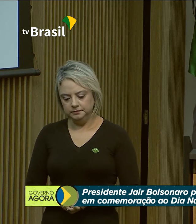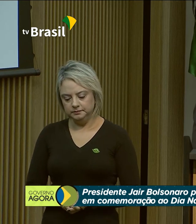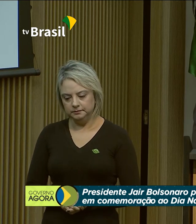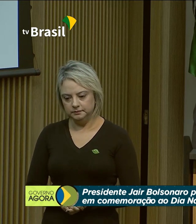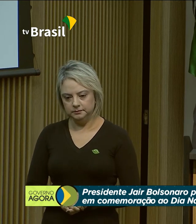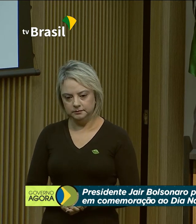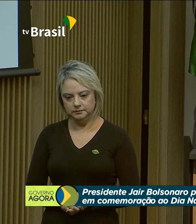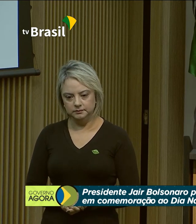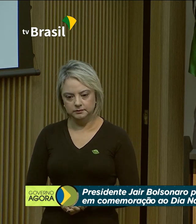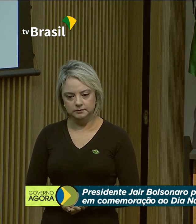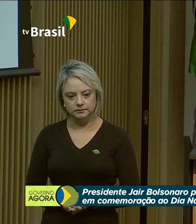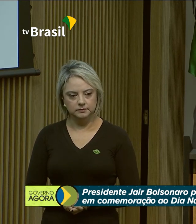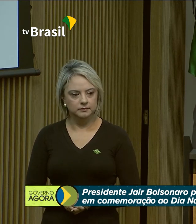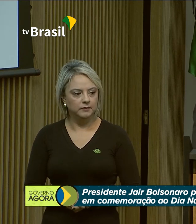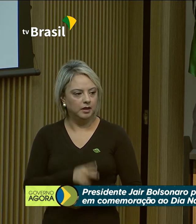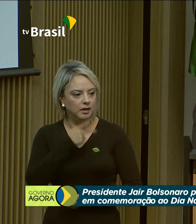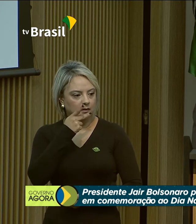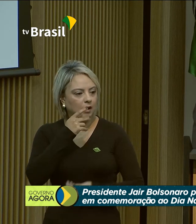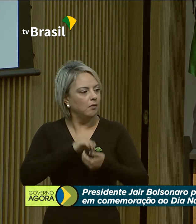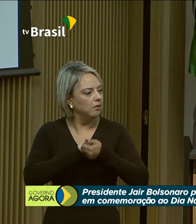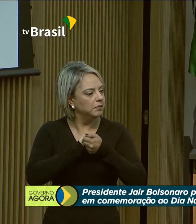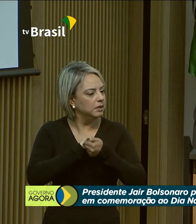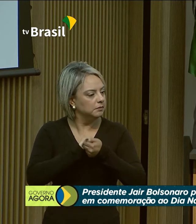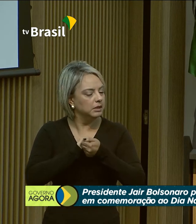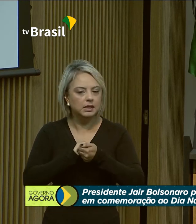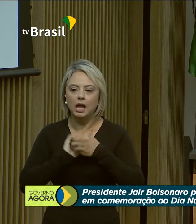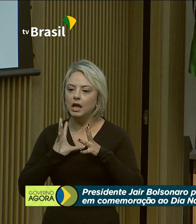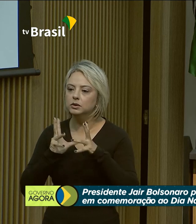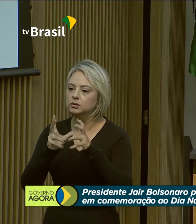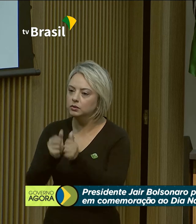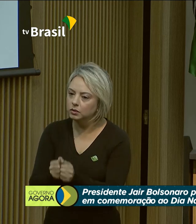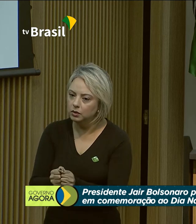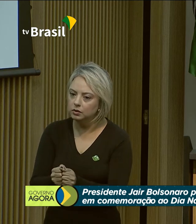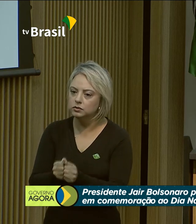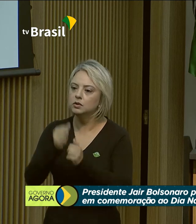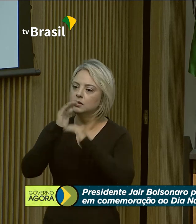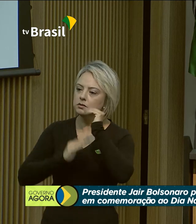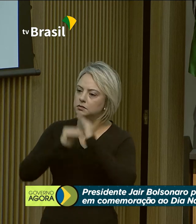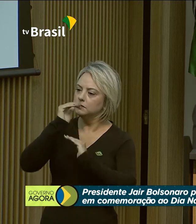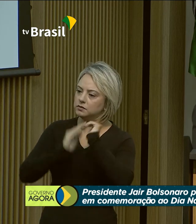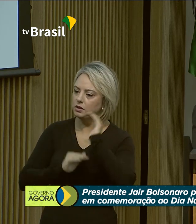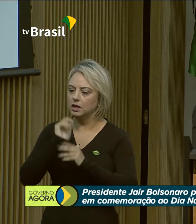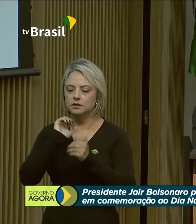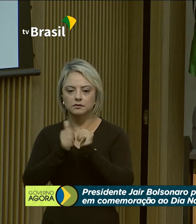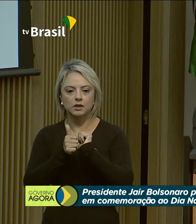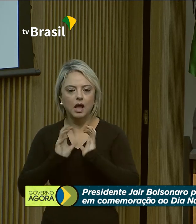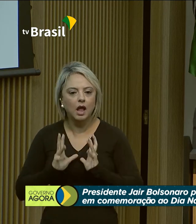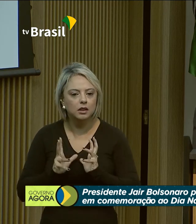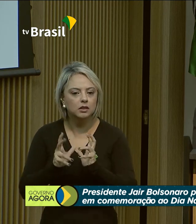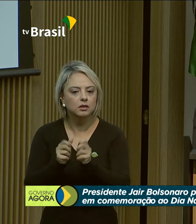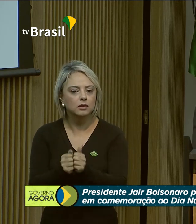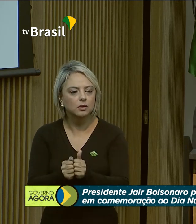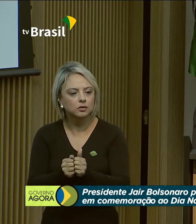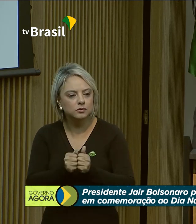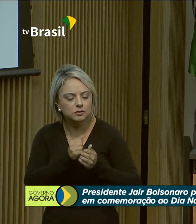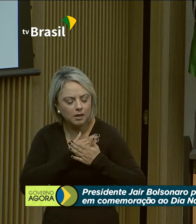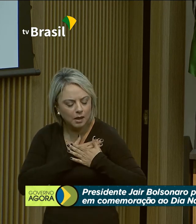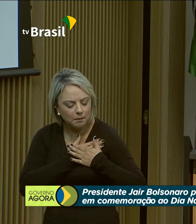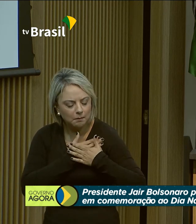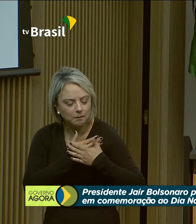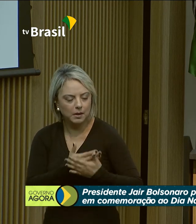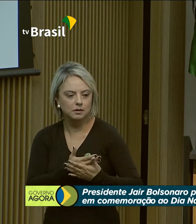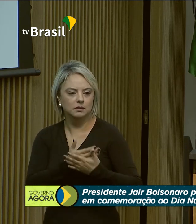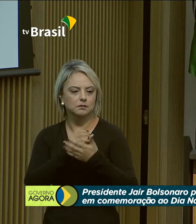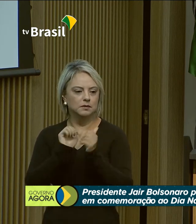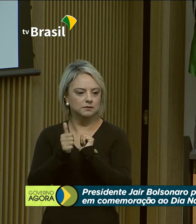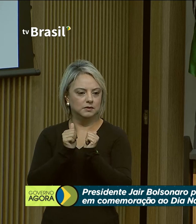E eu nada mais tenho a falar, a não ser cumprimentar a todos os profissionais do futebol, a todos apaixonados pelo